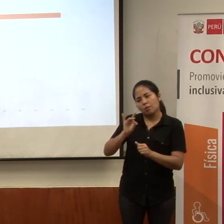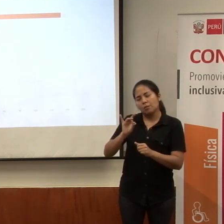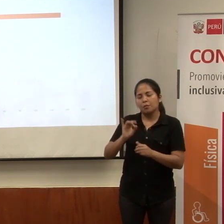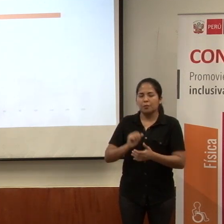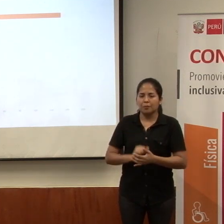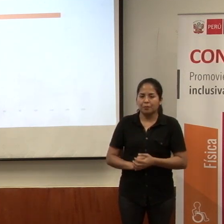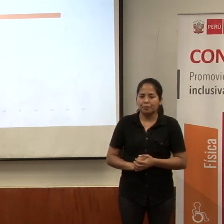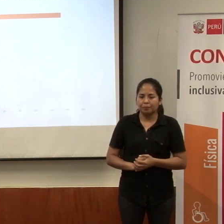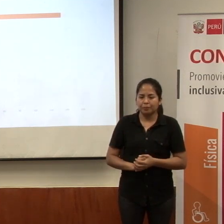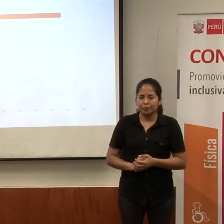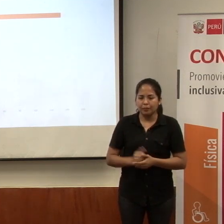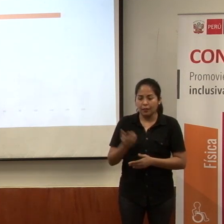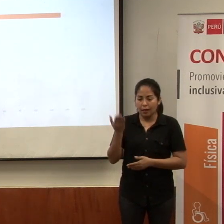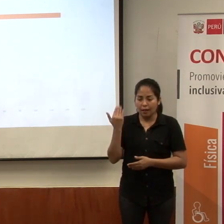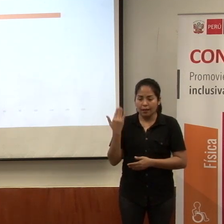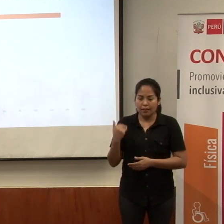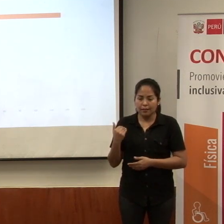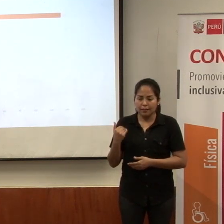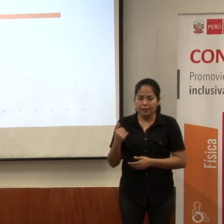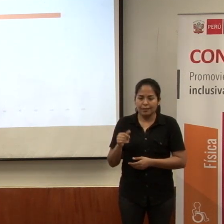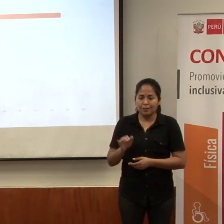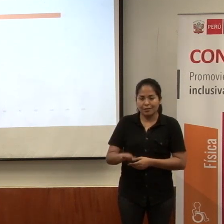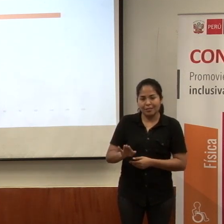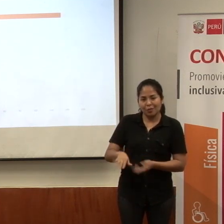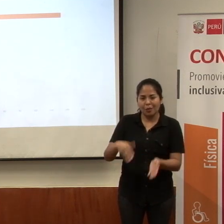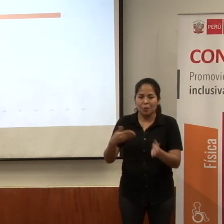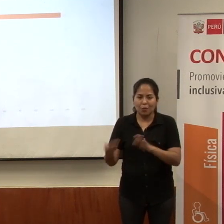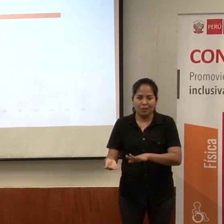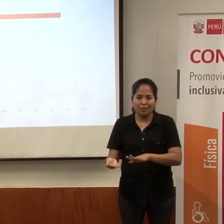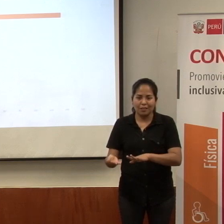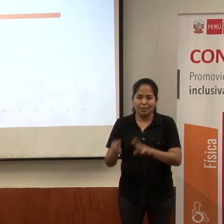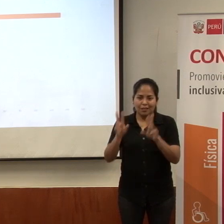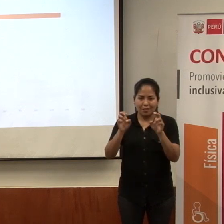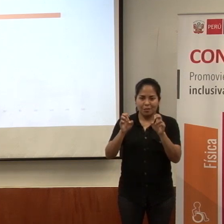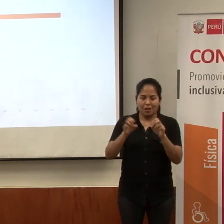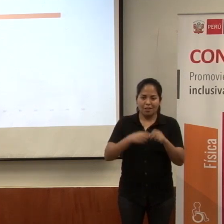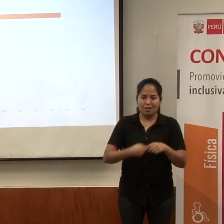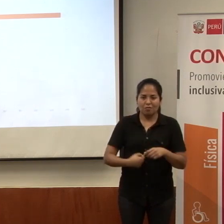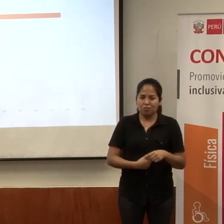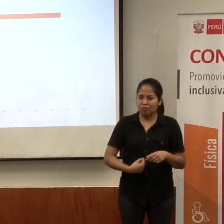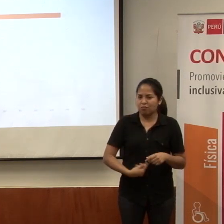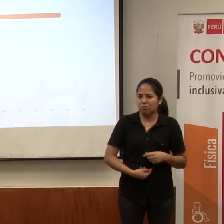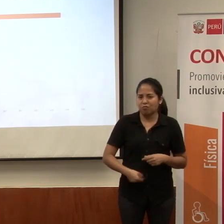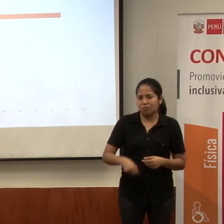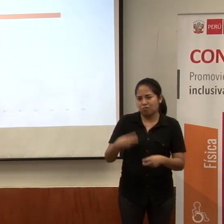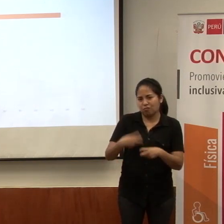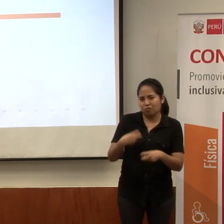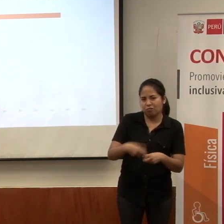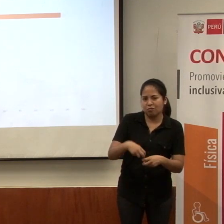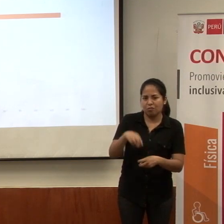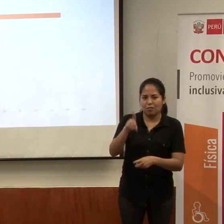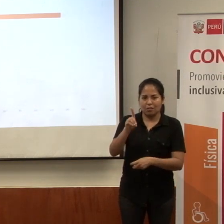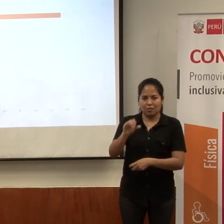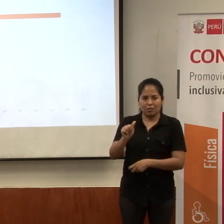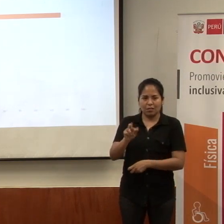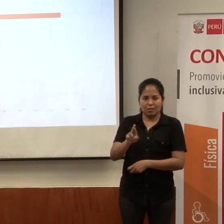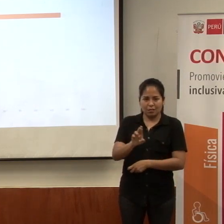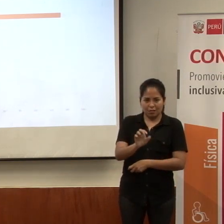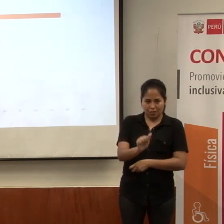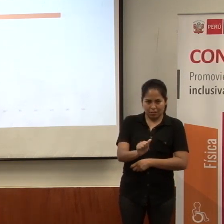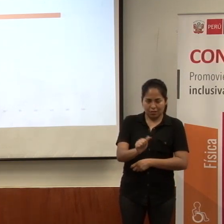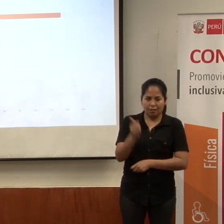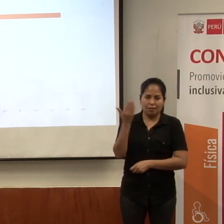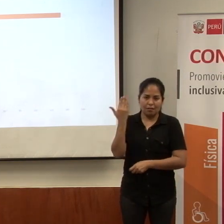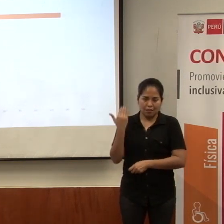diarreas, todavía un poquito por infecciones respiratorias y por inmunoprevenibles. La causa más importante de muerte en el Perú